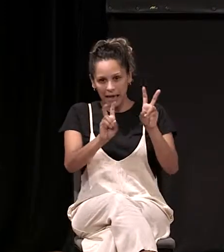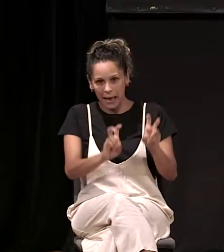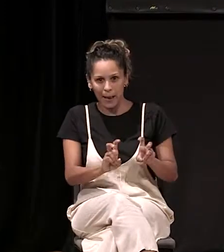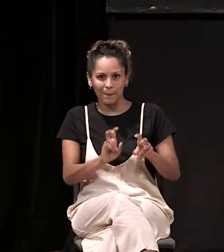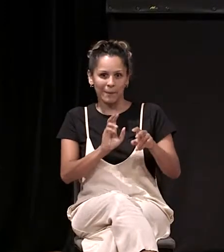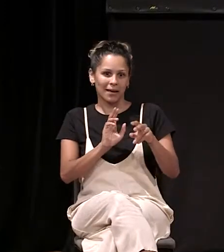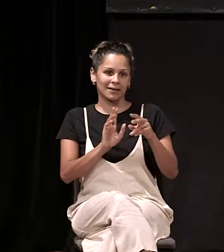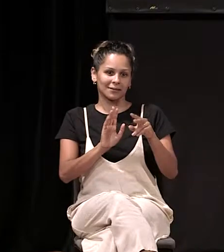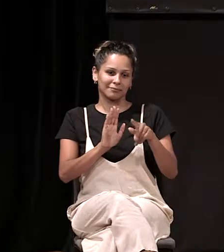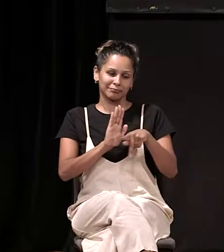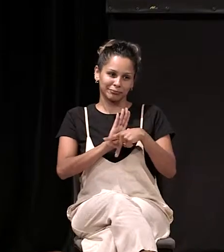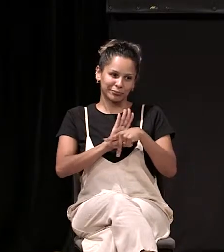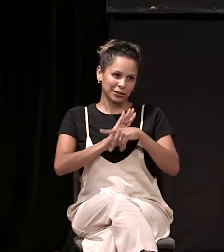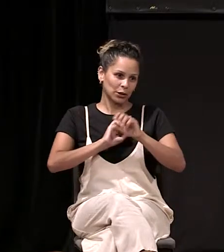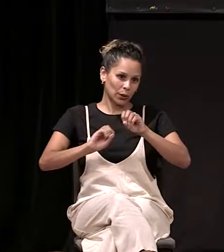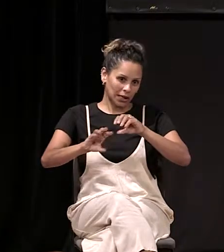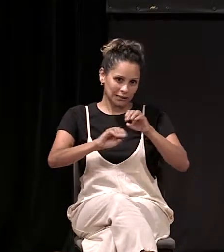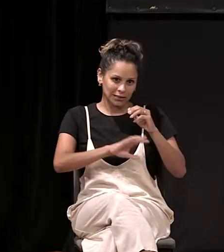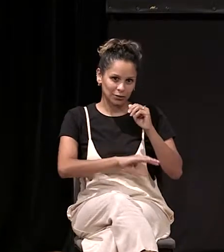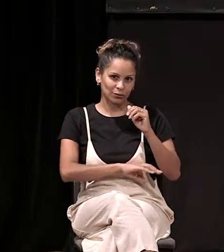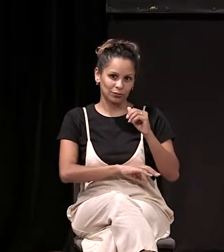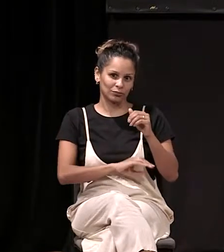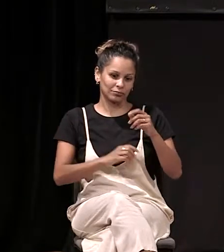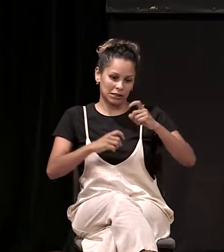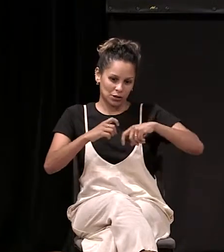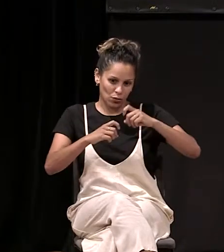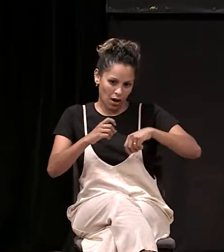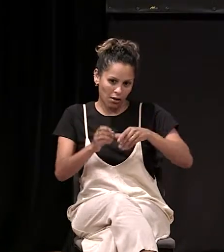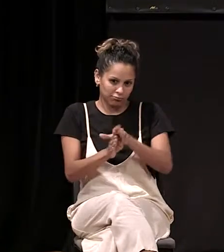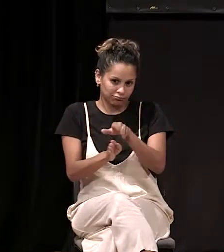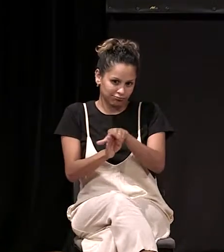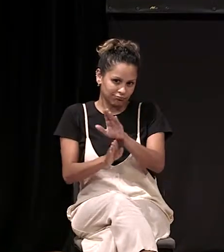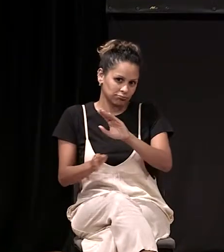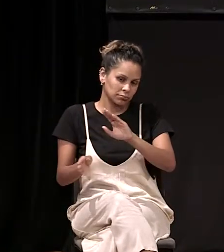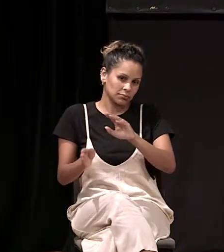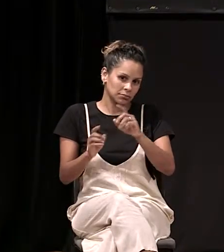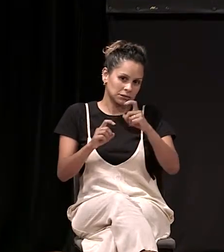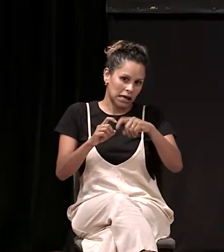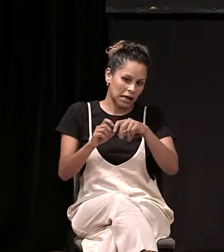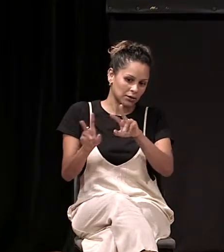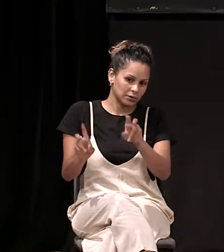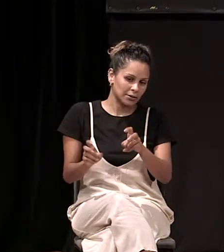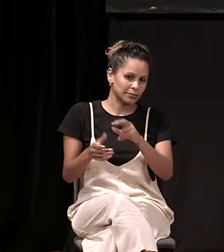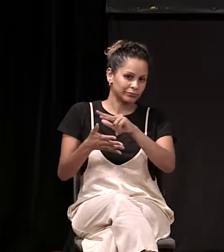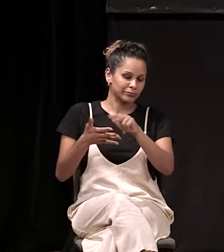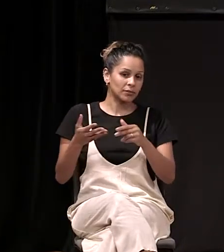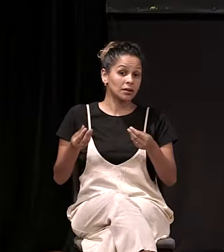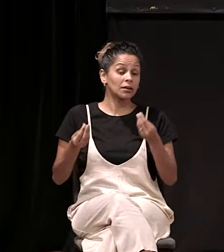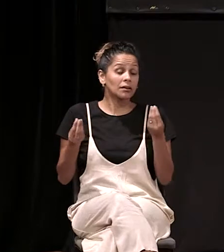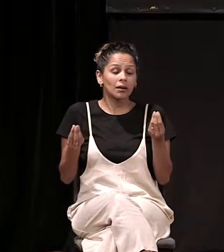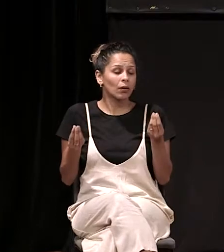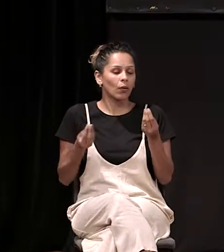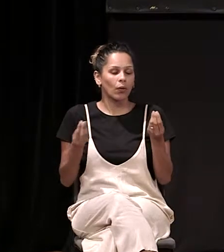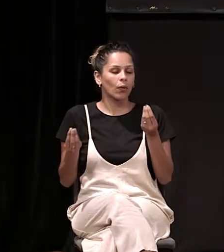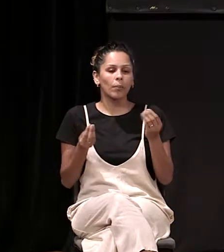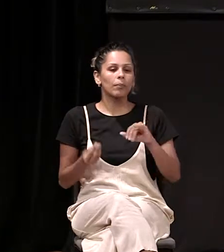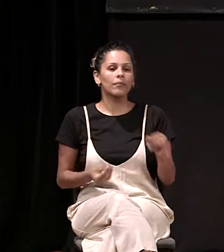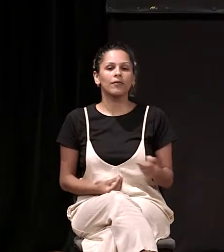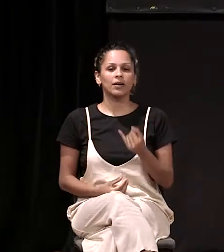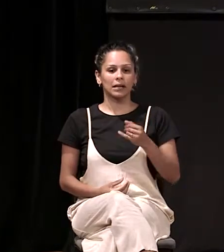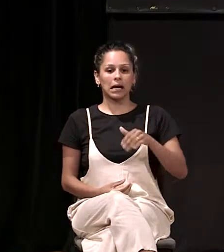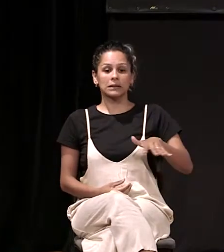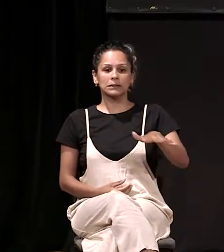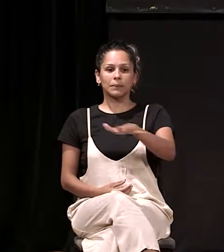essa disciplina na graduação. Então, eu queria saber, da sua experiência, como que a gente pode aproveitar esse espaço para falar de uma maneira que seja receptiva